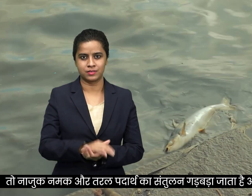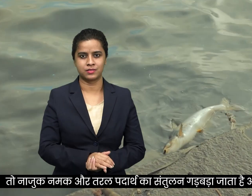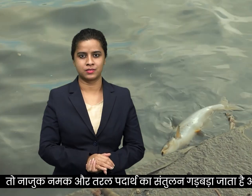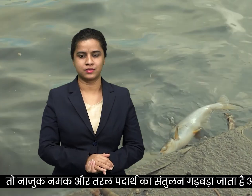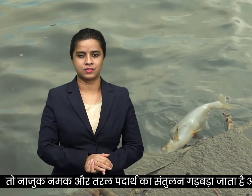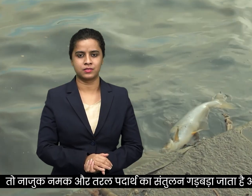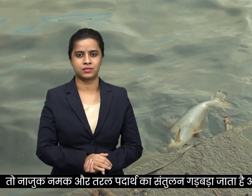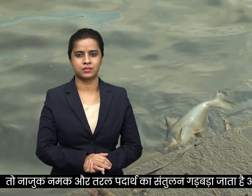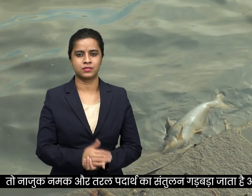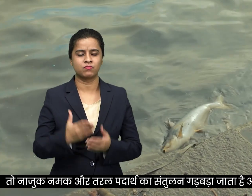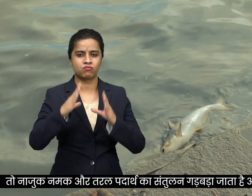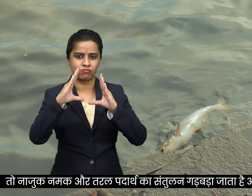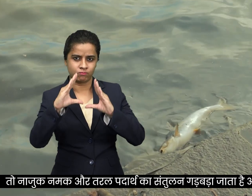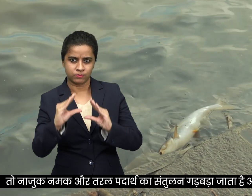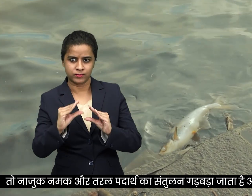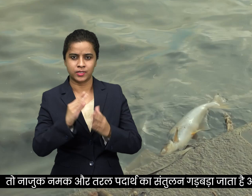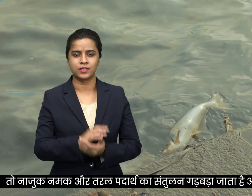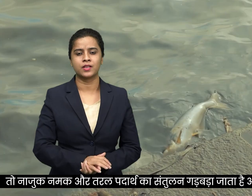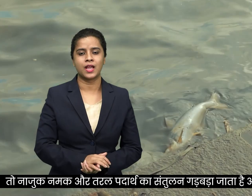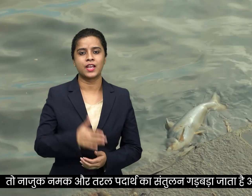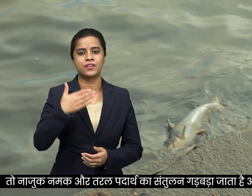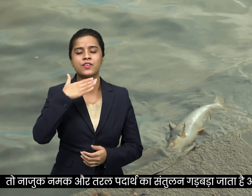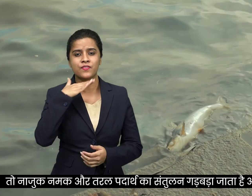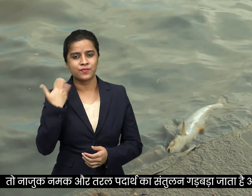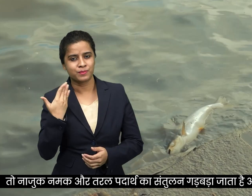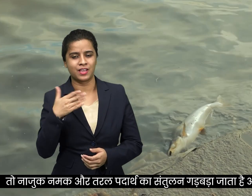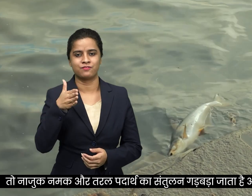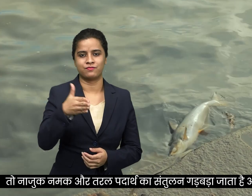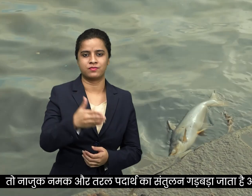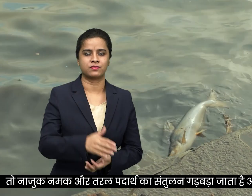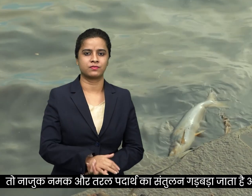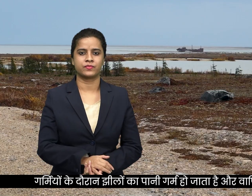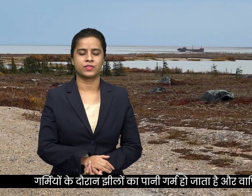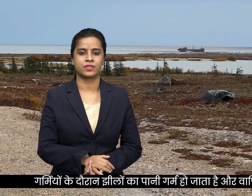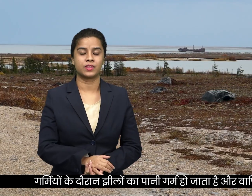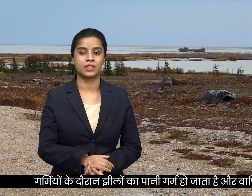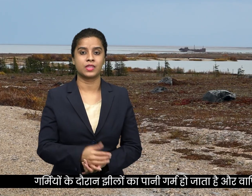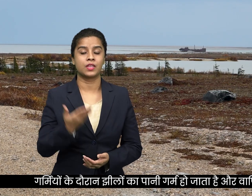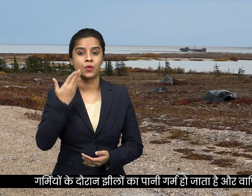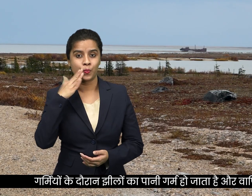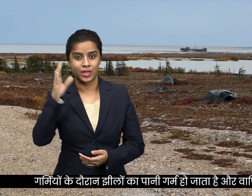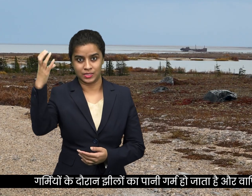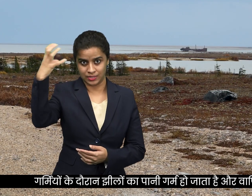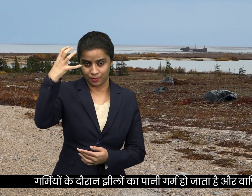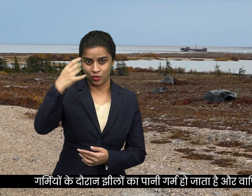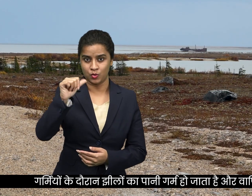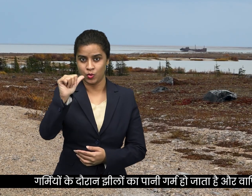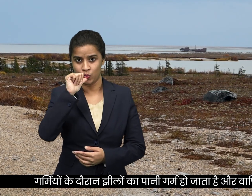संतुलन गड़बड़ा जाता है और मछली मर जाती है। गर्मियों के दौरान झीलों का पानी गर्म